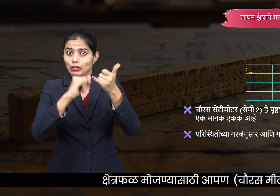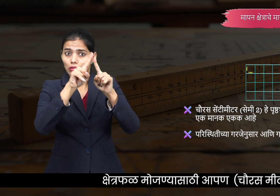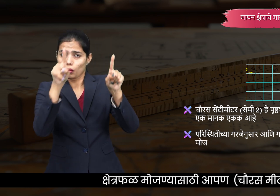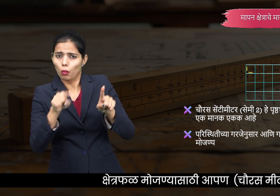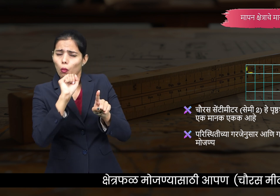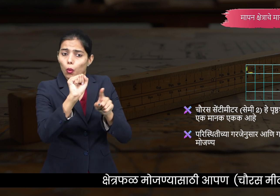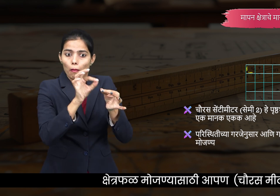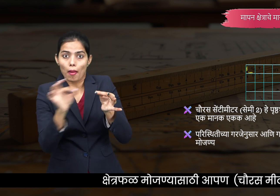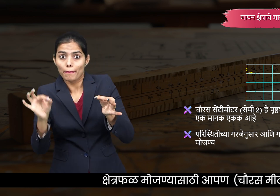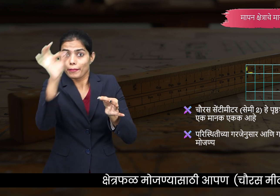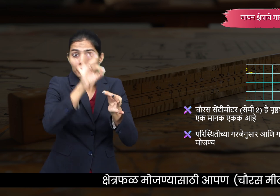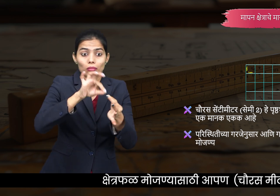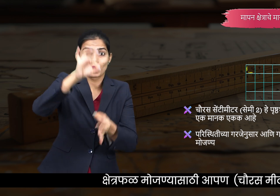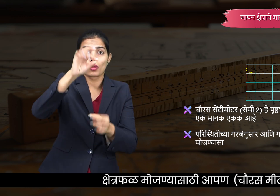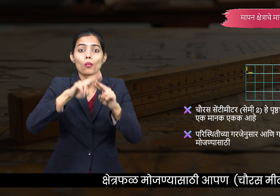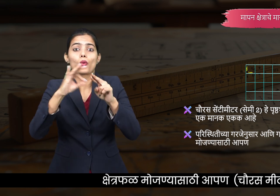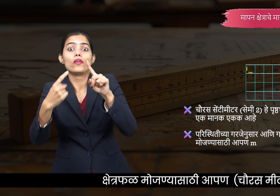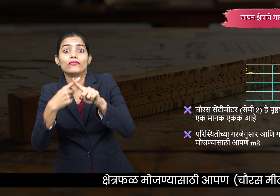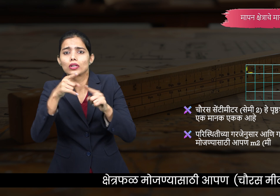क्षेत्रफळ मोजण्यासाठी आपण चौरस मीटर,